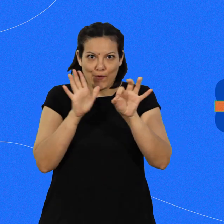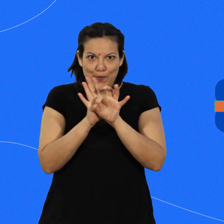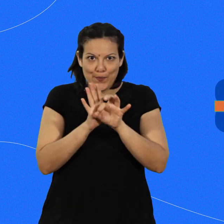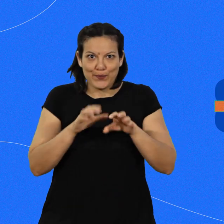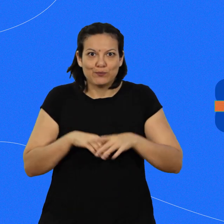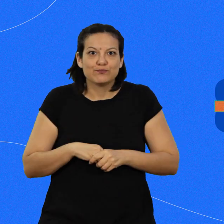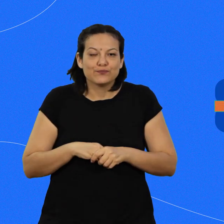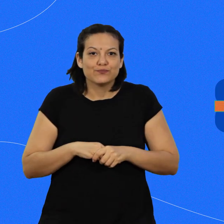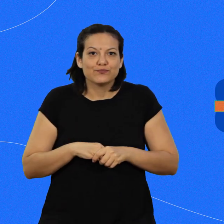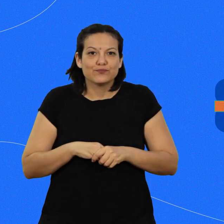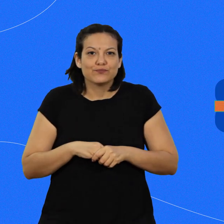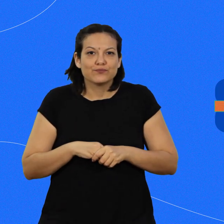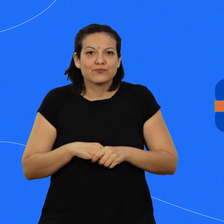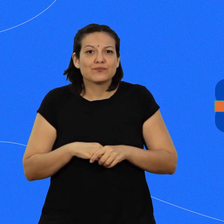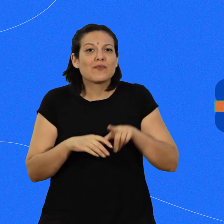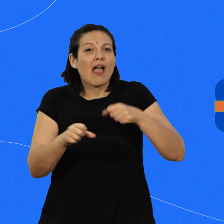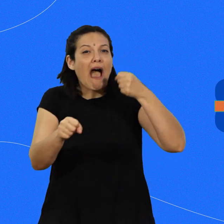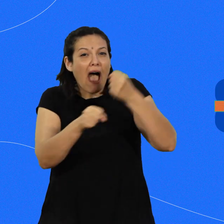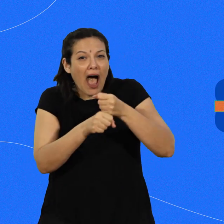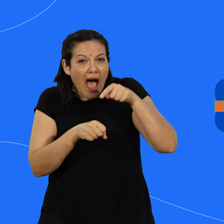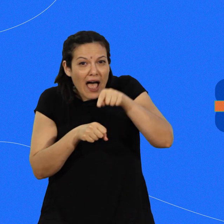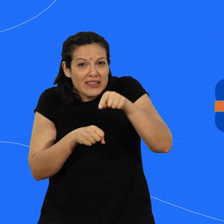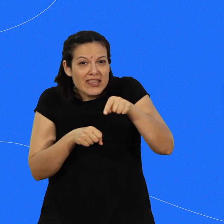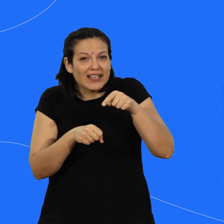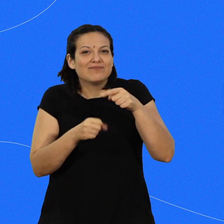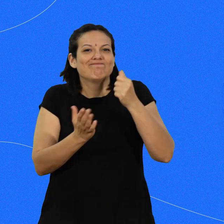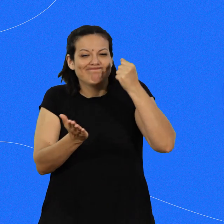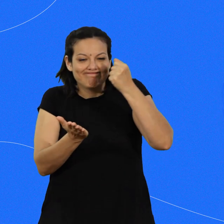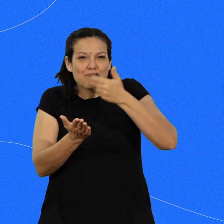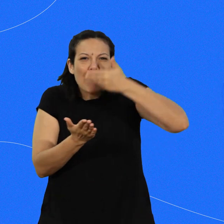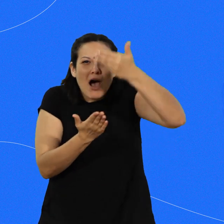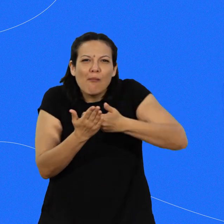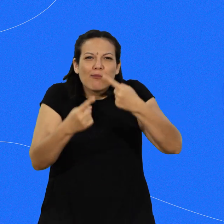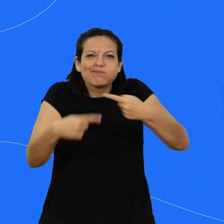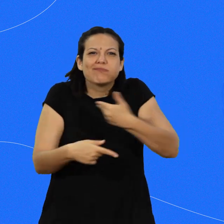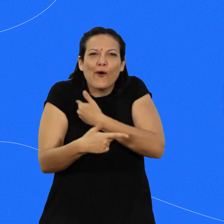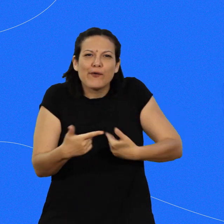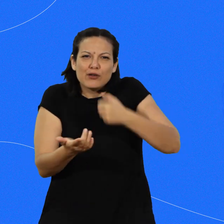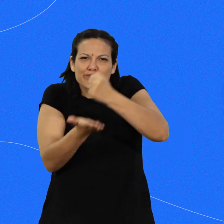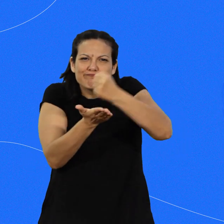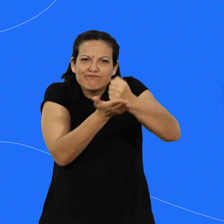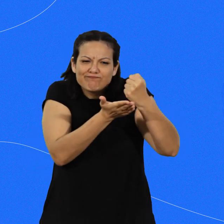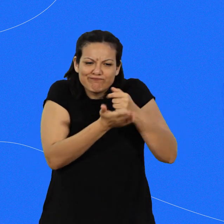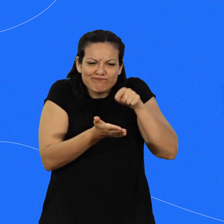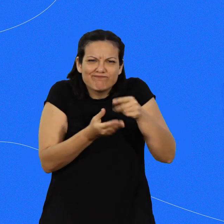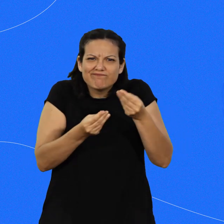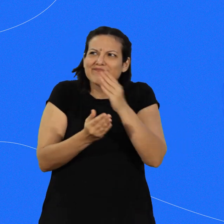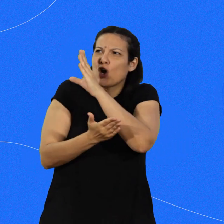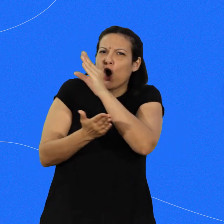nacional. Hasta ese momento, los sellos que se usaban en el gobierno tenían las armas reales de